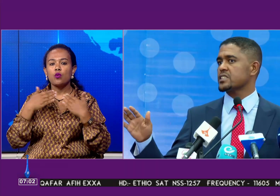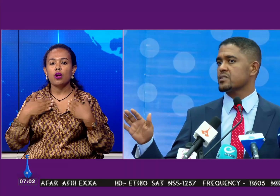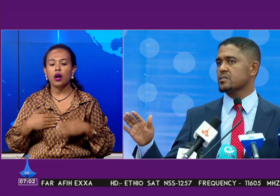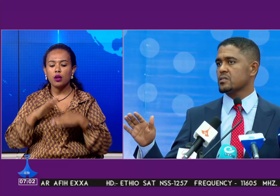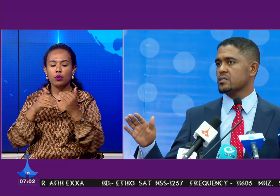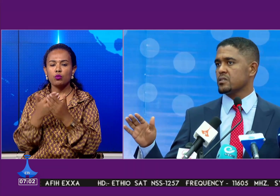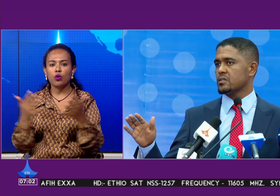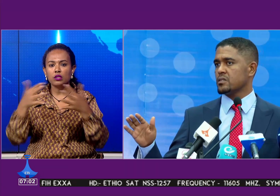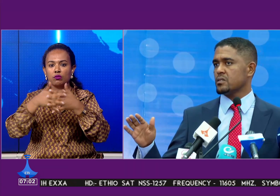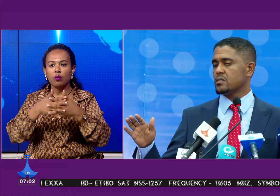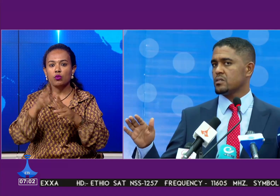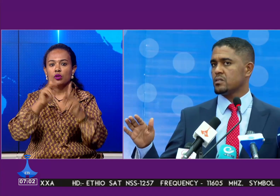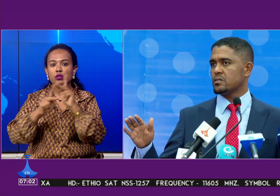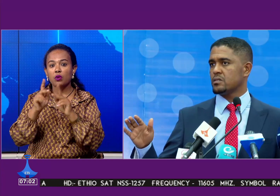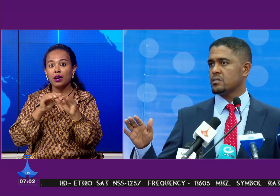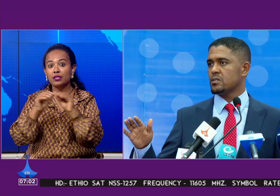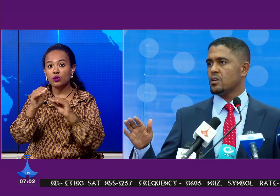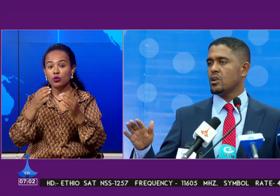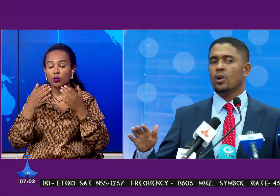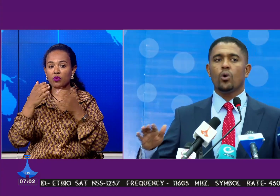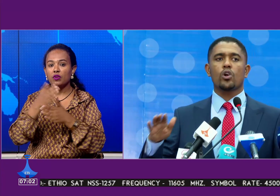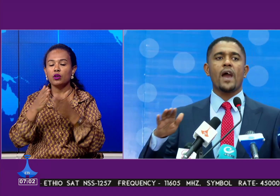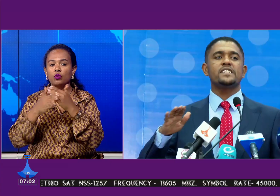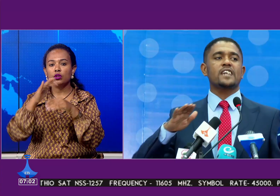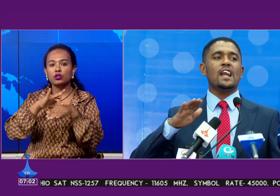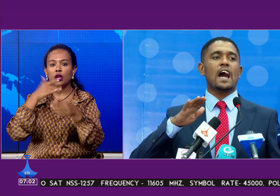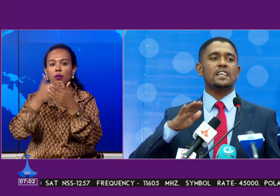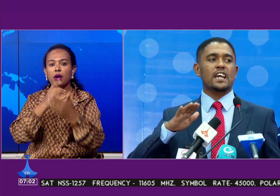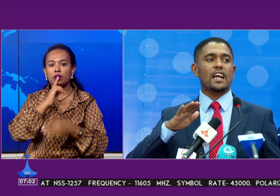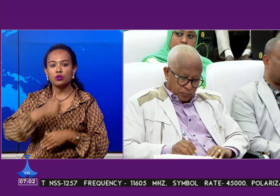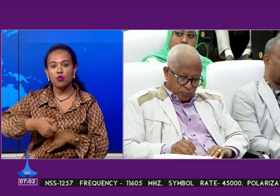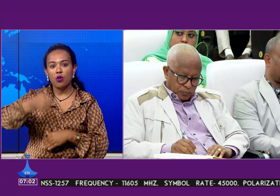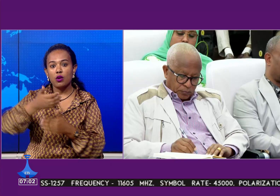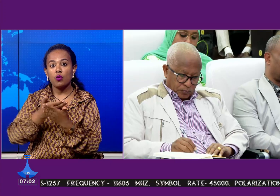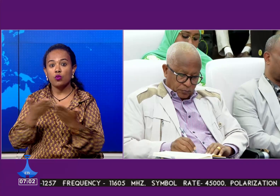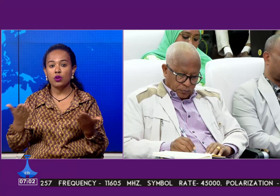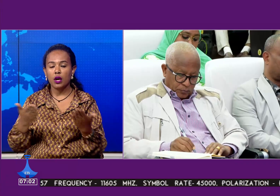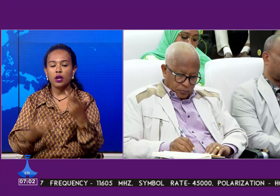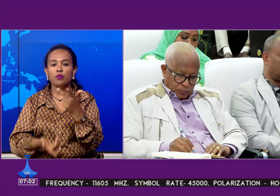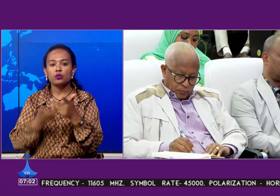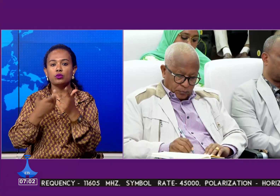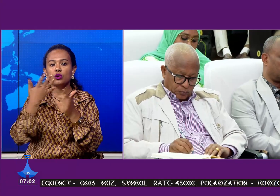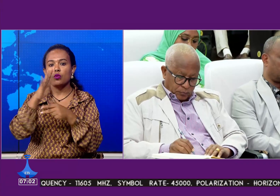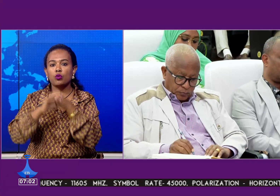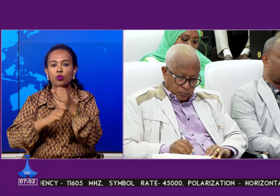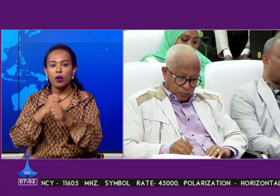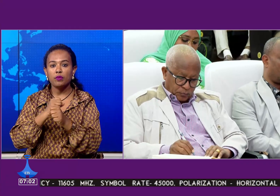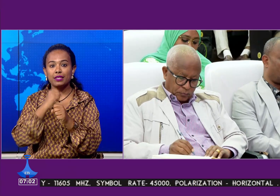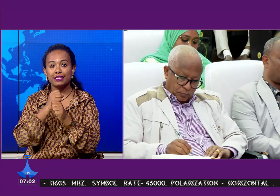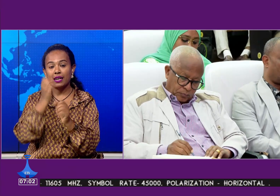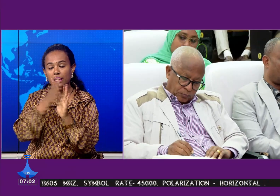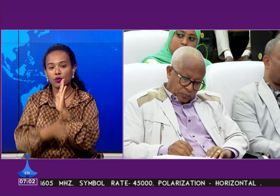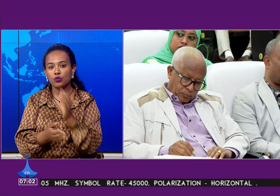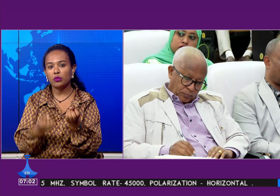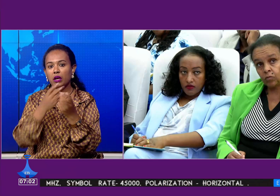አስተባብሮ ህዝብ አንቀሳቅሶ ከሚፈለገው ደረጃ ላይ ማድረስ ነው ዋናው ጉዳይ። በሶስተኛው ሩብ ዓመት የስራ ክንውን